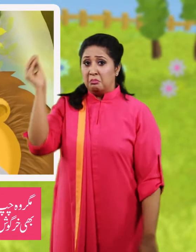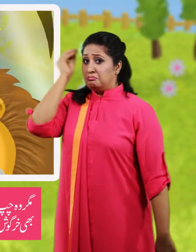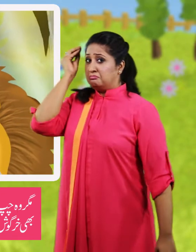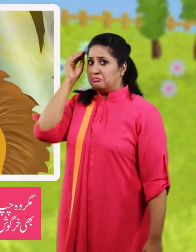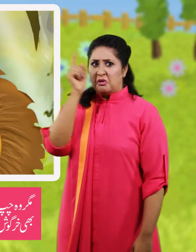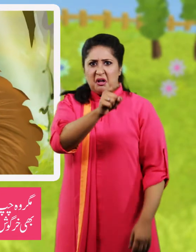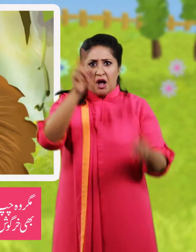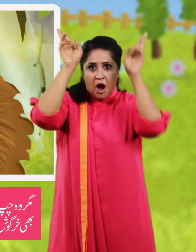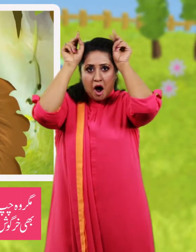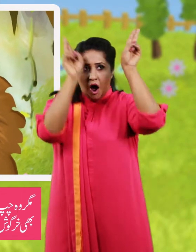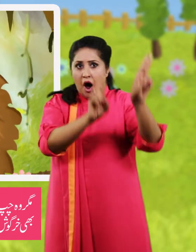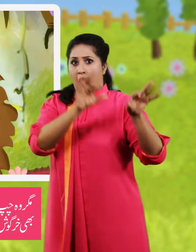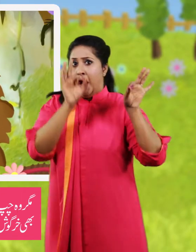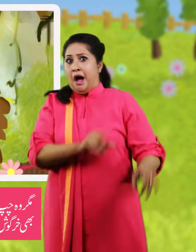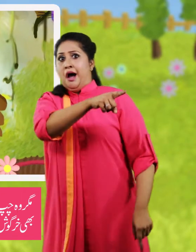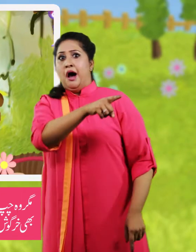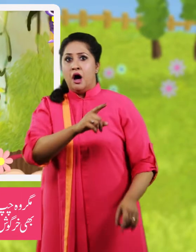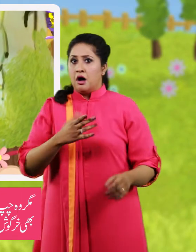کبھی بھی خرگوش کی تیز رفتار کا مقابل